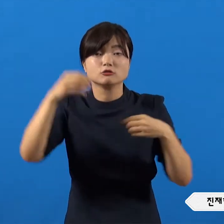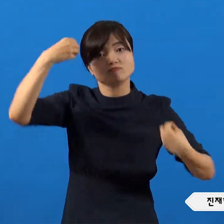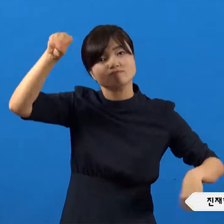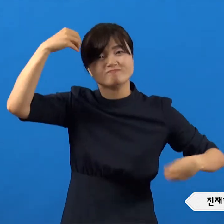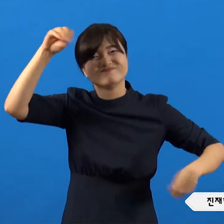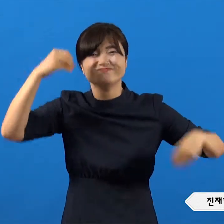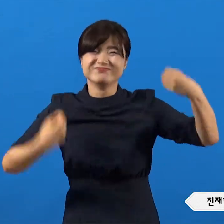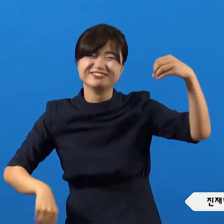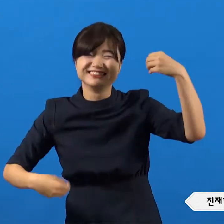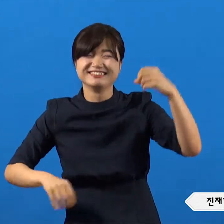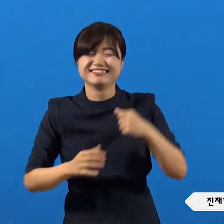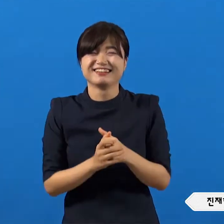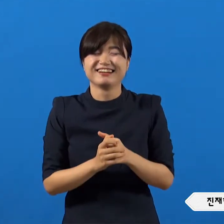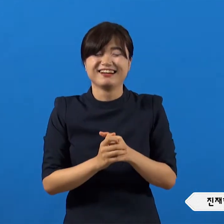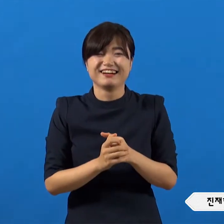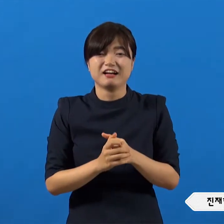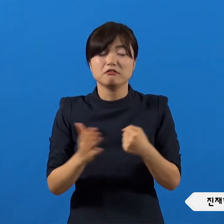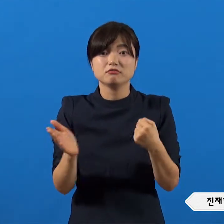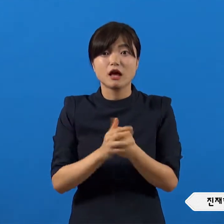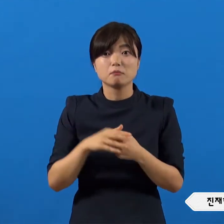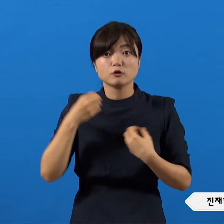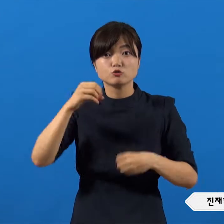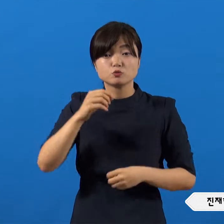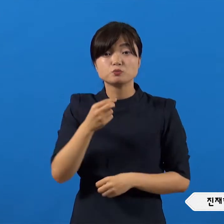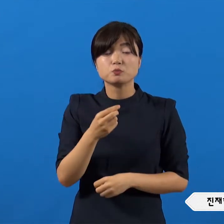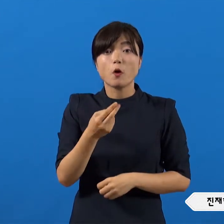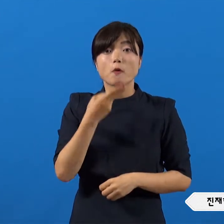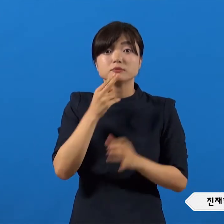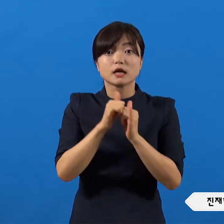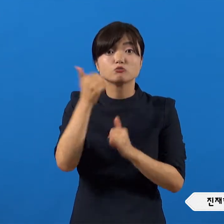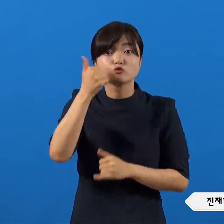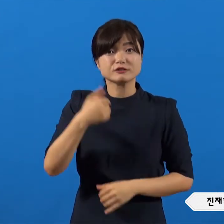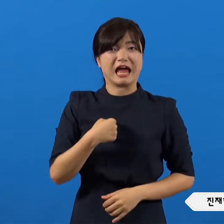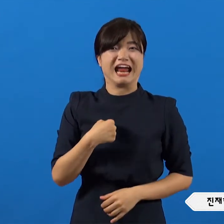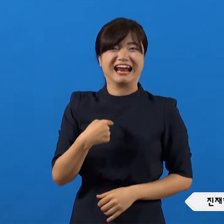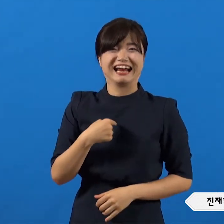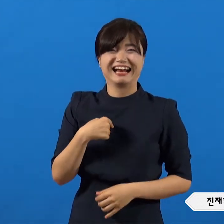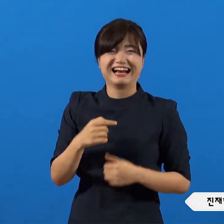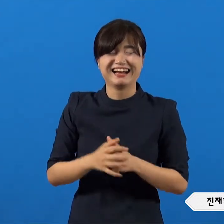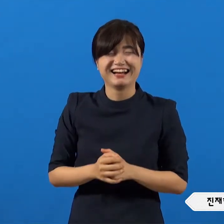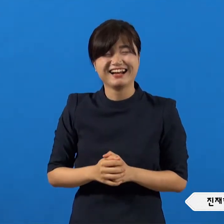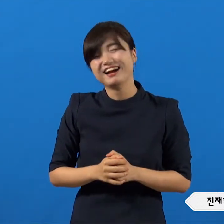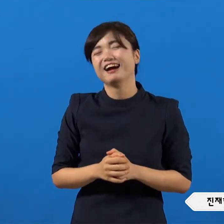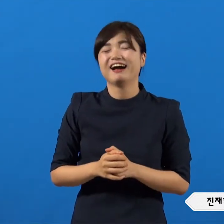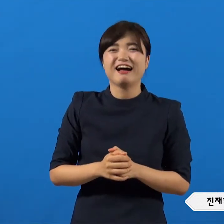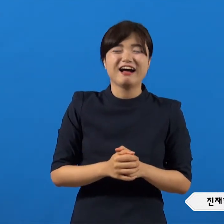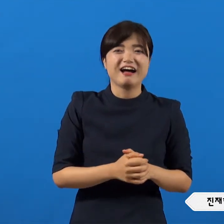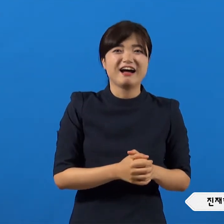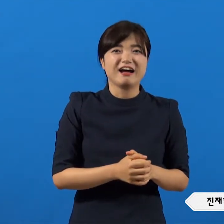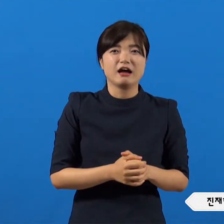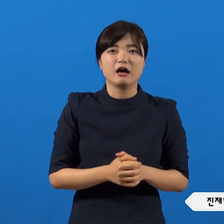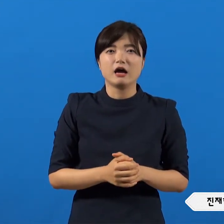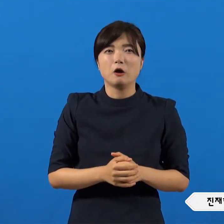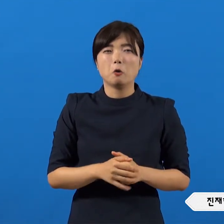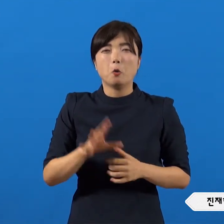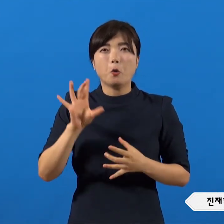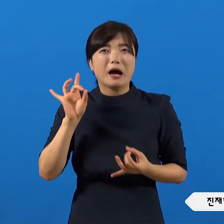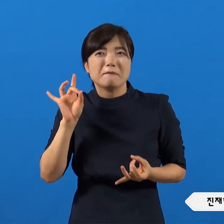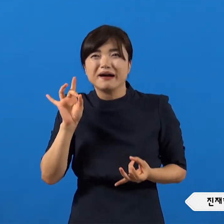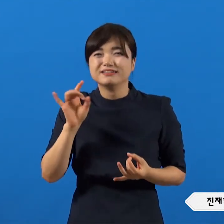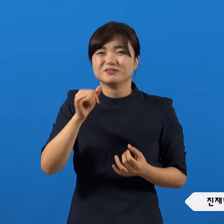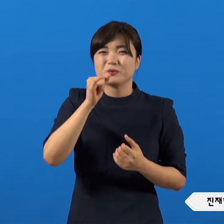거였습니다. 그곳에서 춤을 안 추는 사람은 저밖에 없었습니다. 경건한 사람은 저밖에